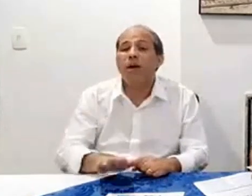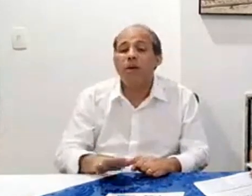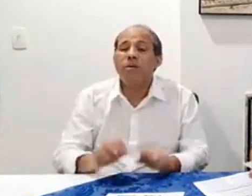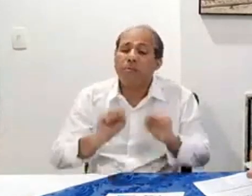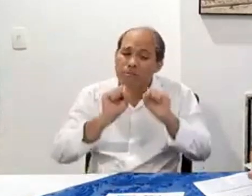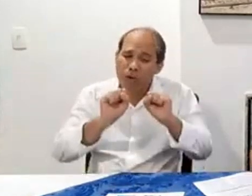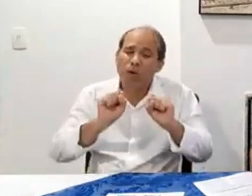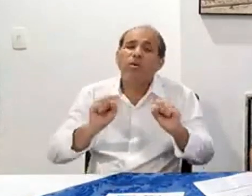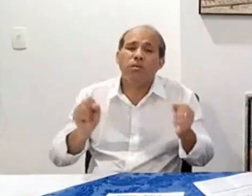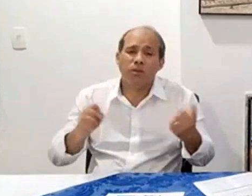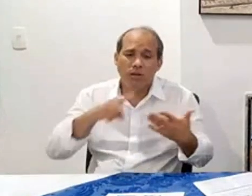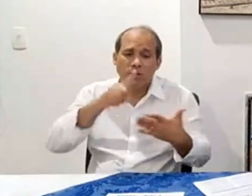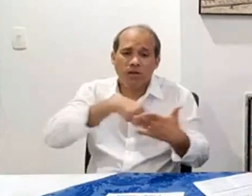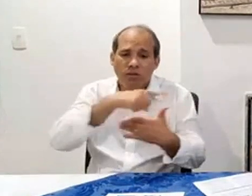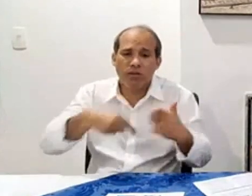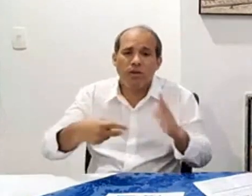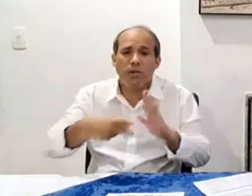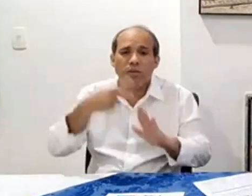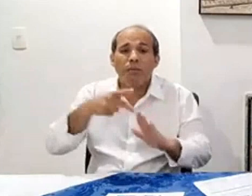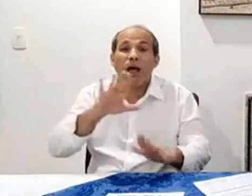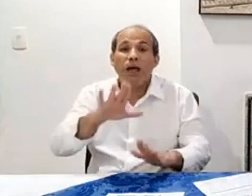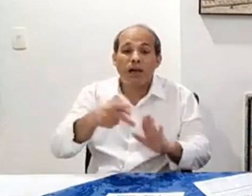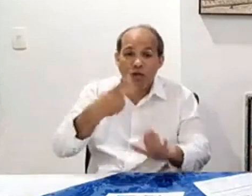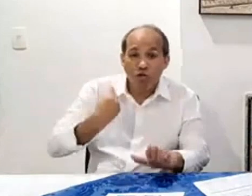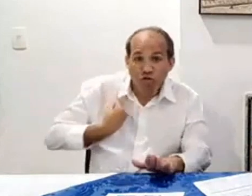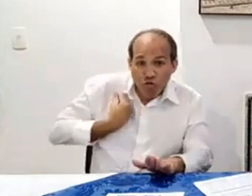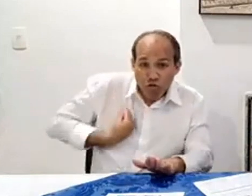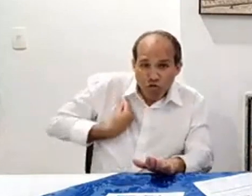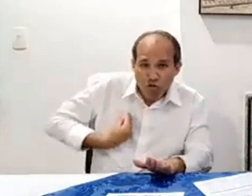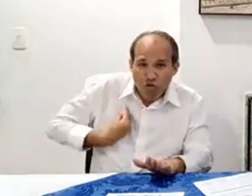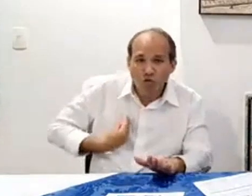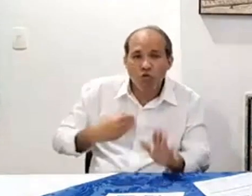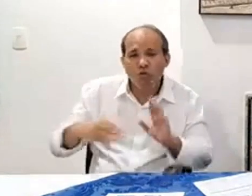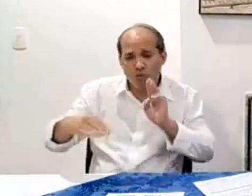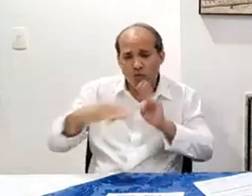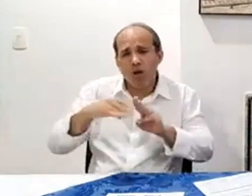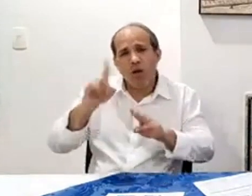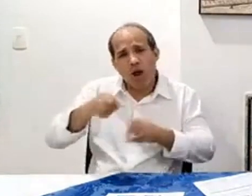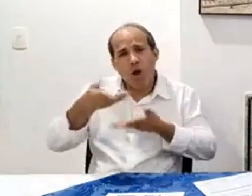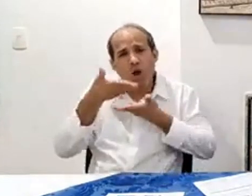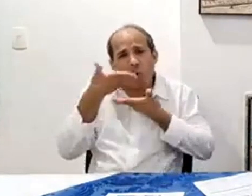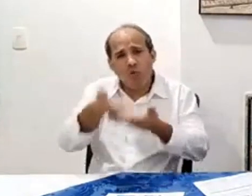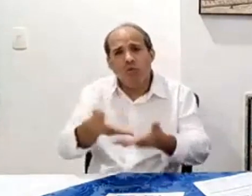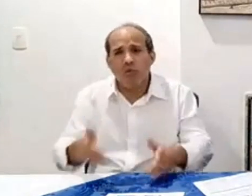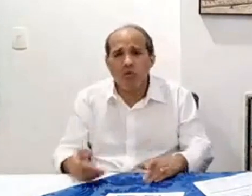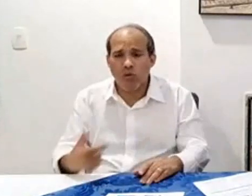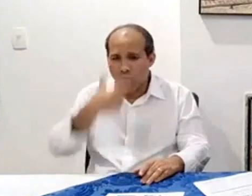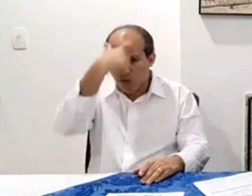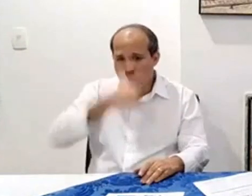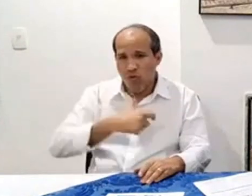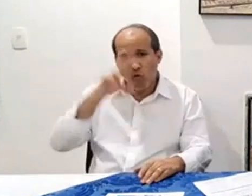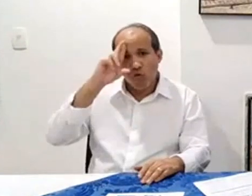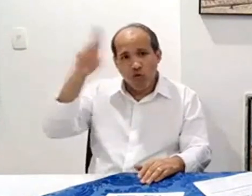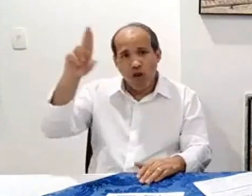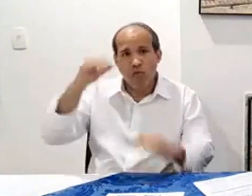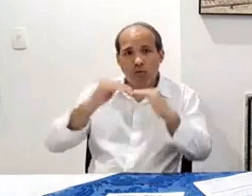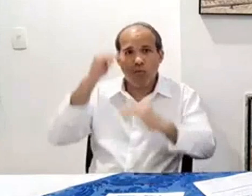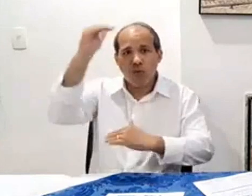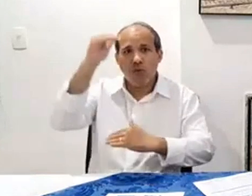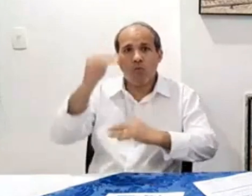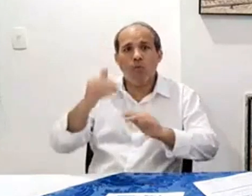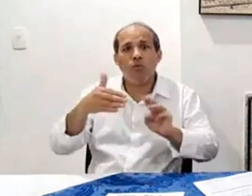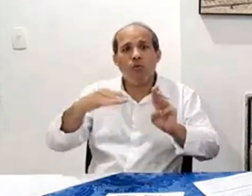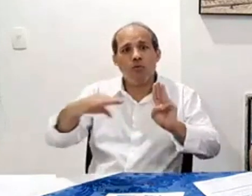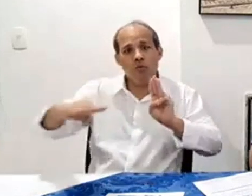pode revogar a portaria. Enquanto a portaria está em vigor, as Forças Armadas foram convidadas, eu, como chefe supremo das Forças Armadas,